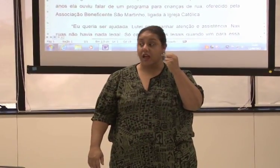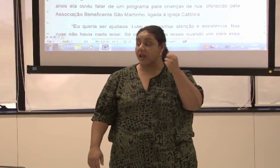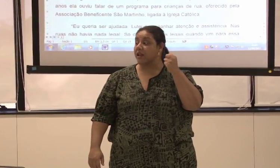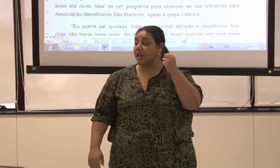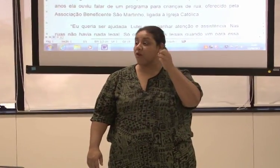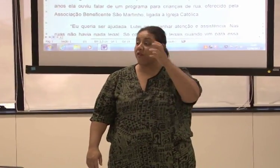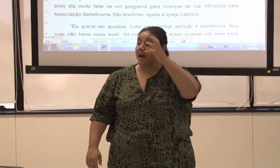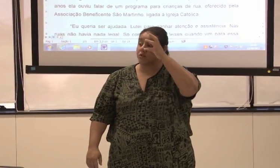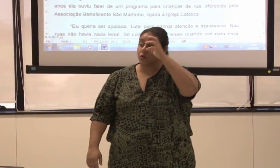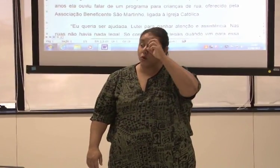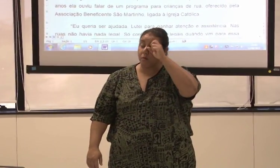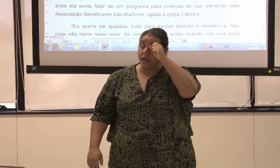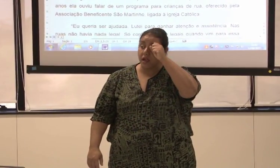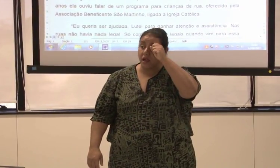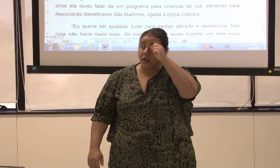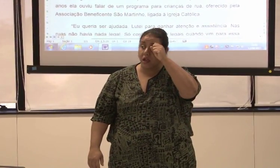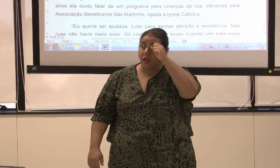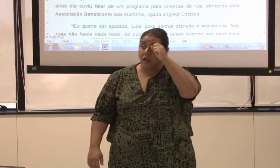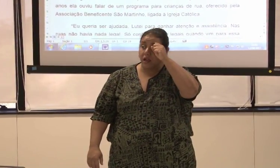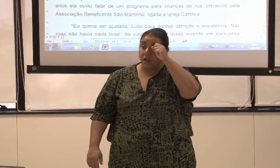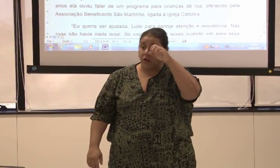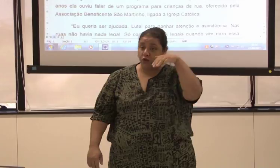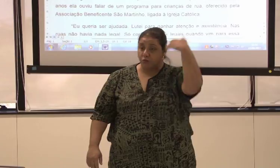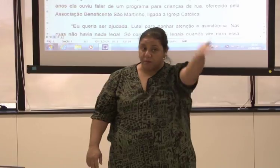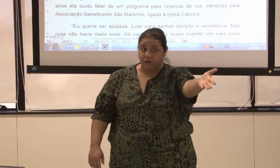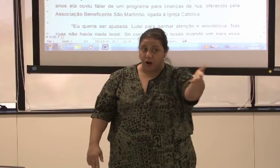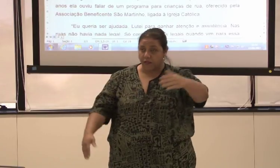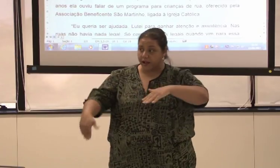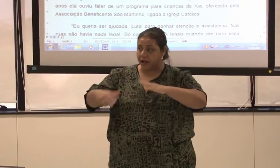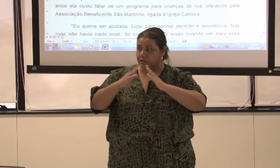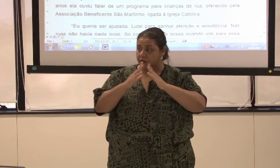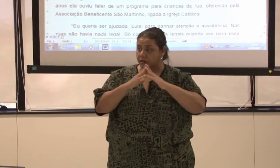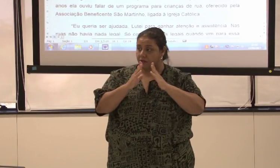O que eu faço? Dormir. Vou dormir para fora da casa?